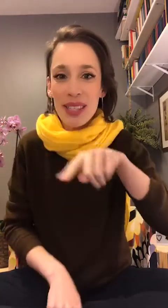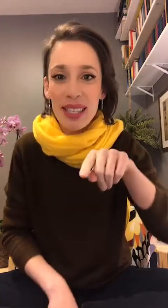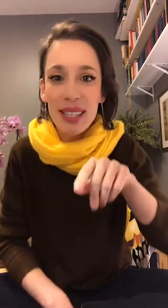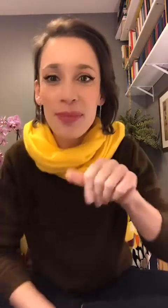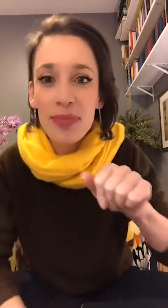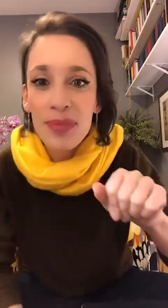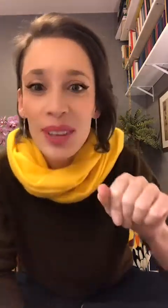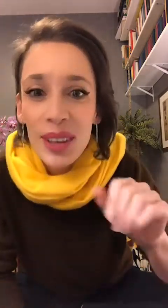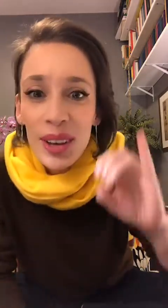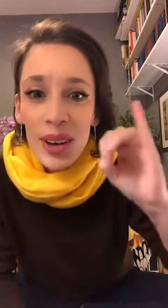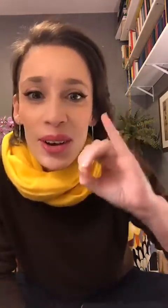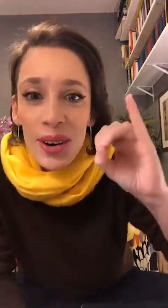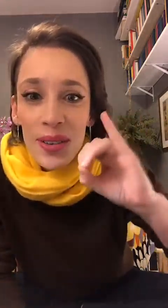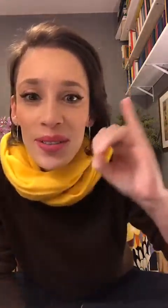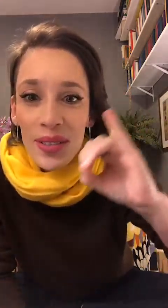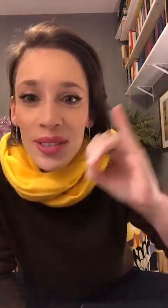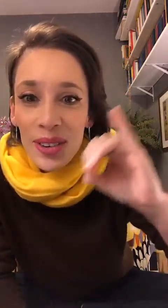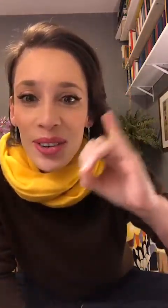para vocês.